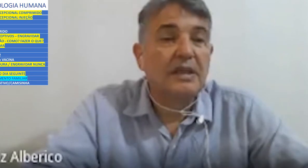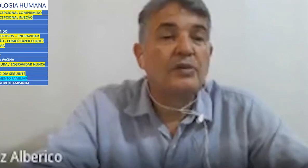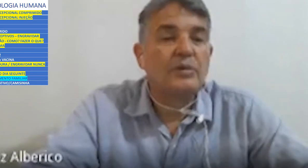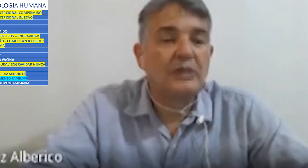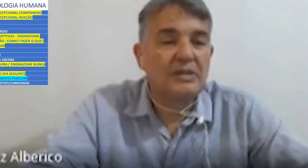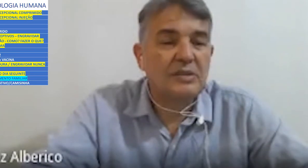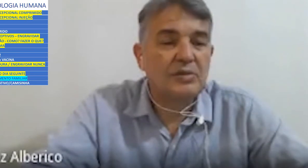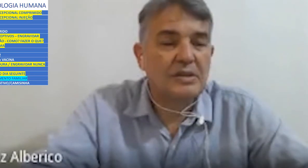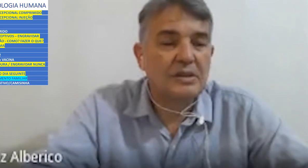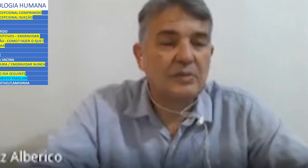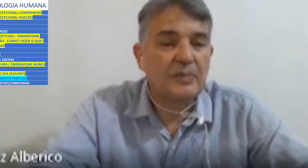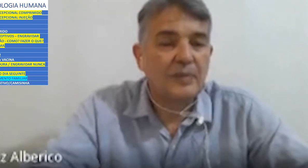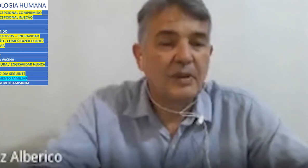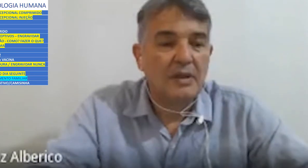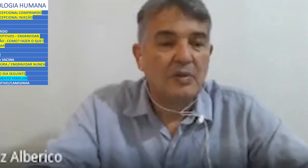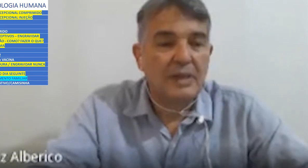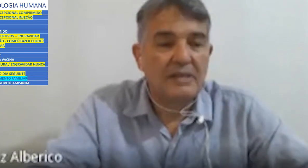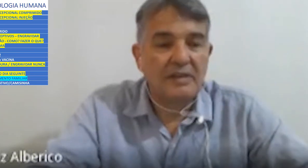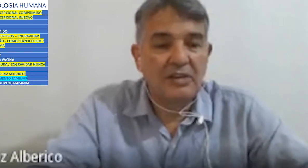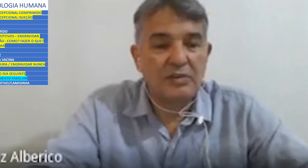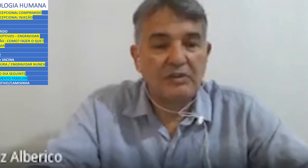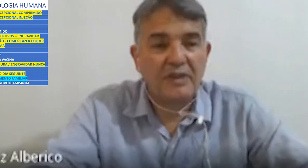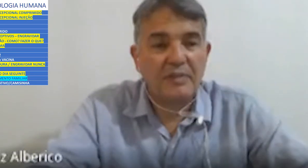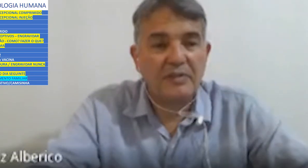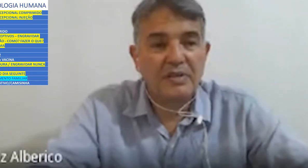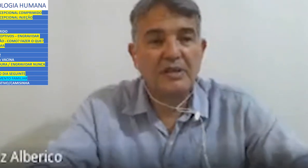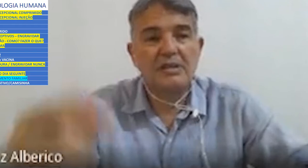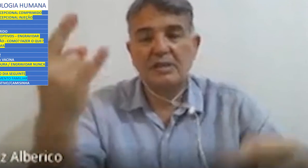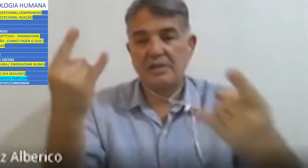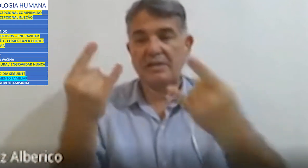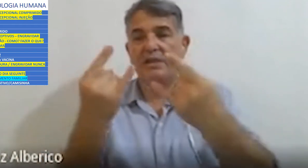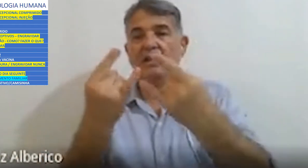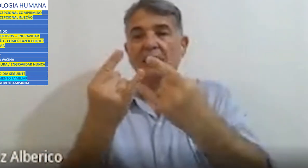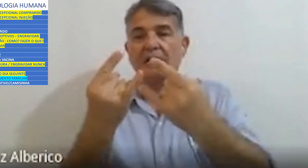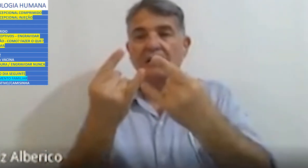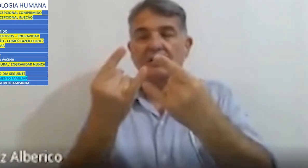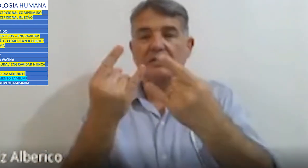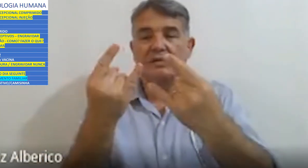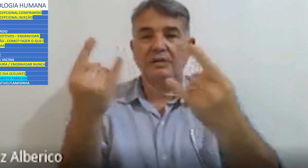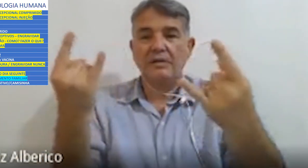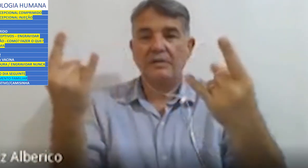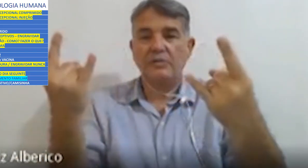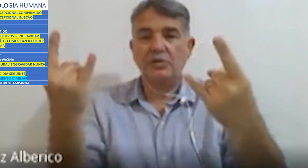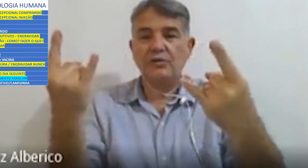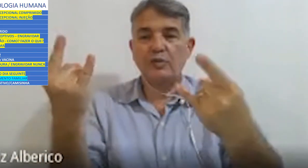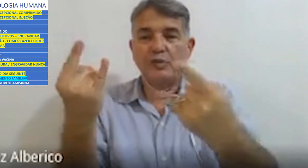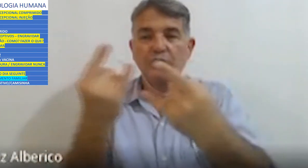com toda essa situação. Preservativo, eu já falei para vocês, que é, né, chifrudo com